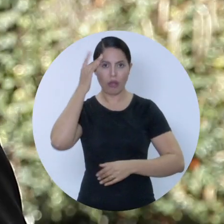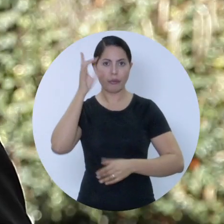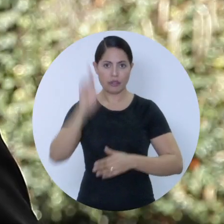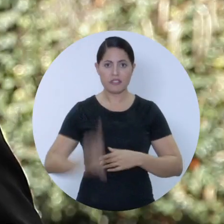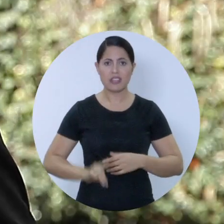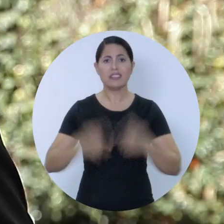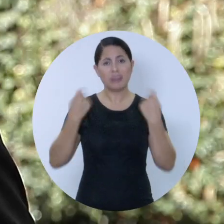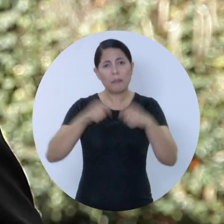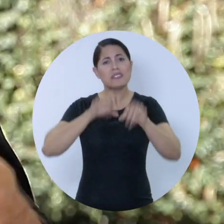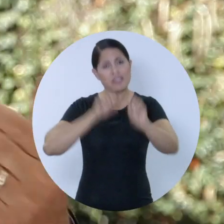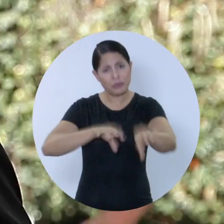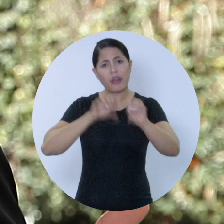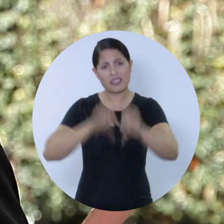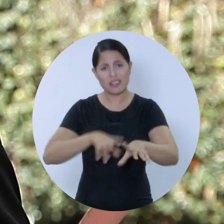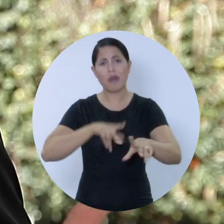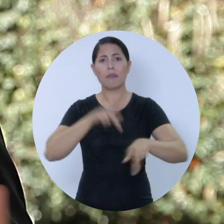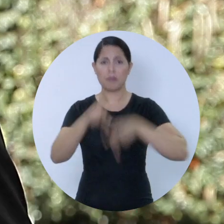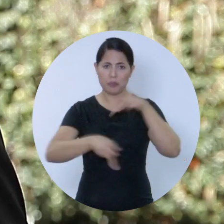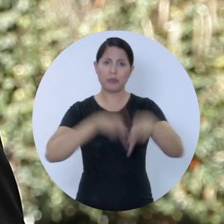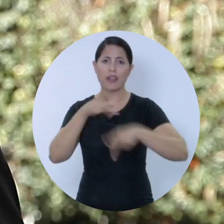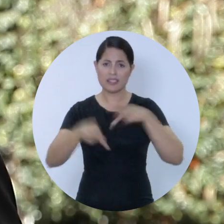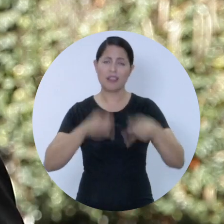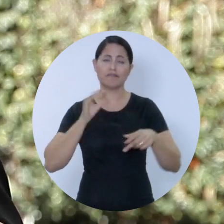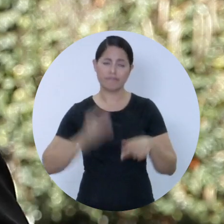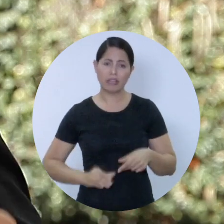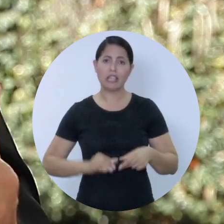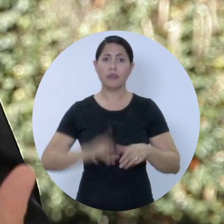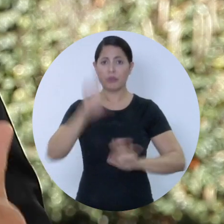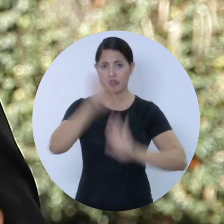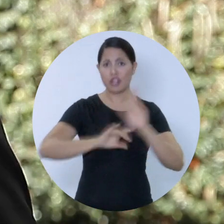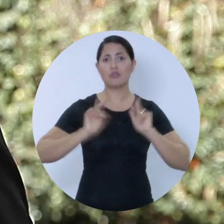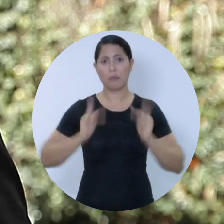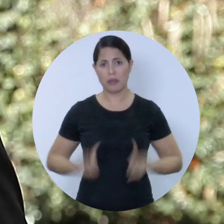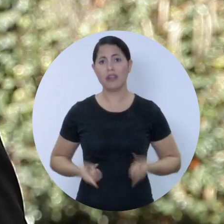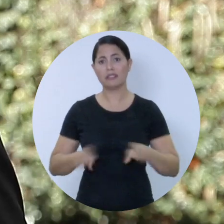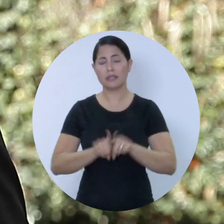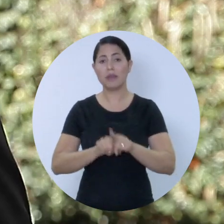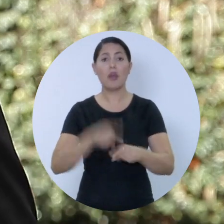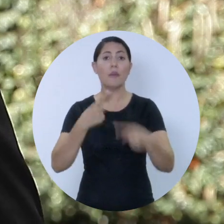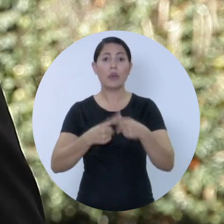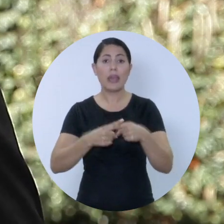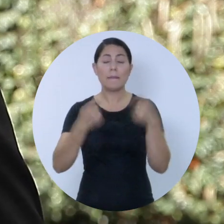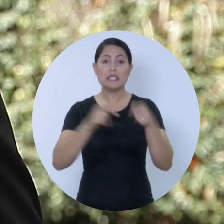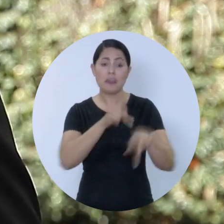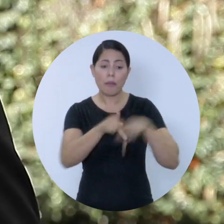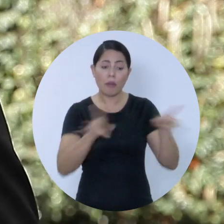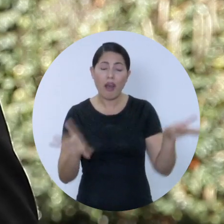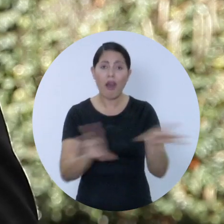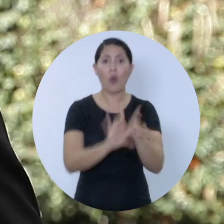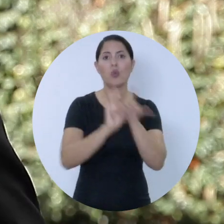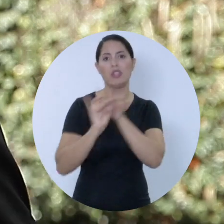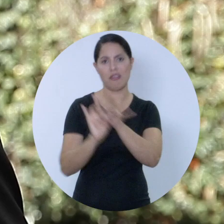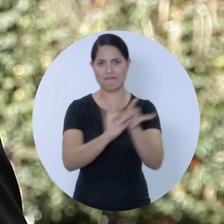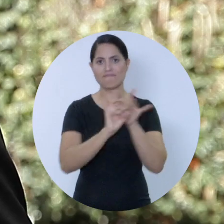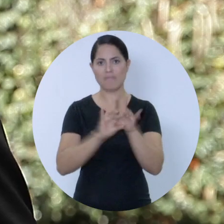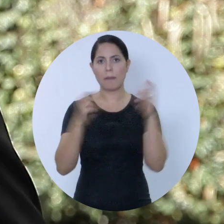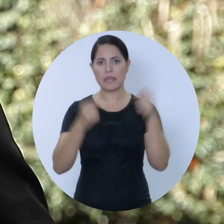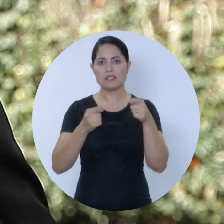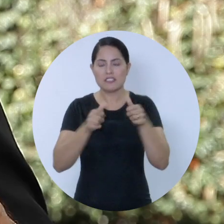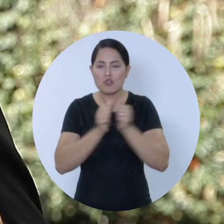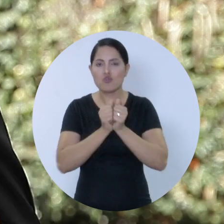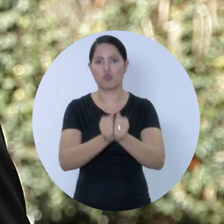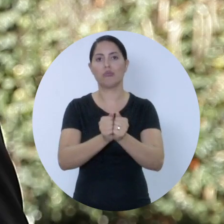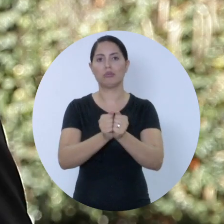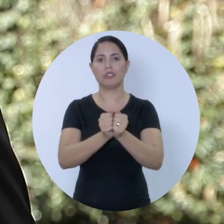assim, é necessário muita educação para a cidadania, muita educação para os direitos humanos, porque esse é um esforço conjunto, é um